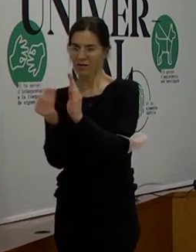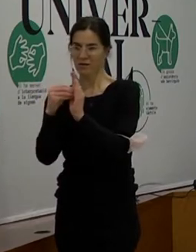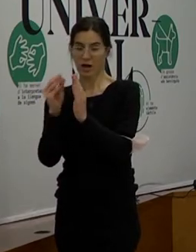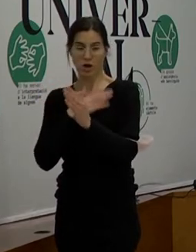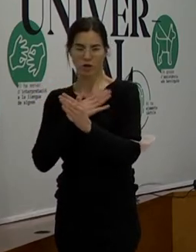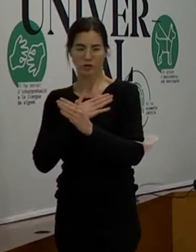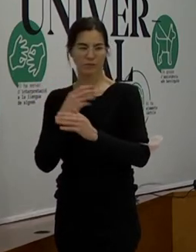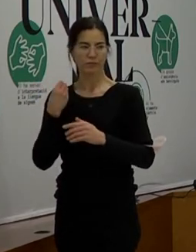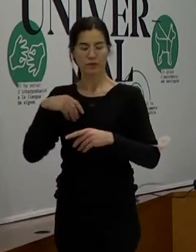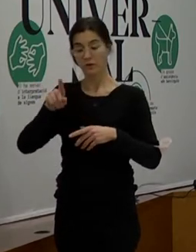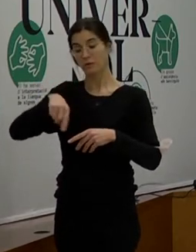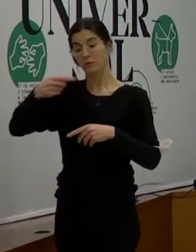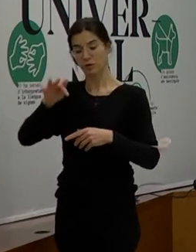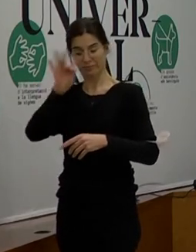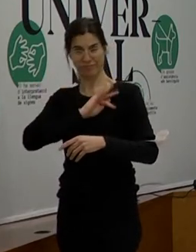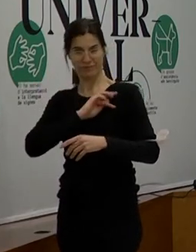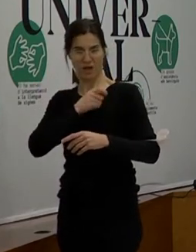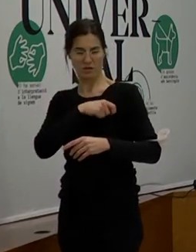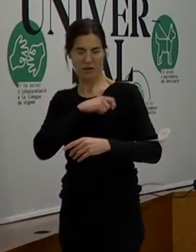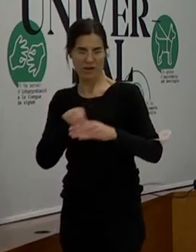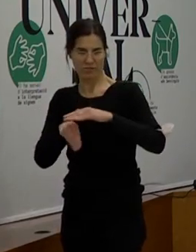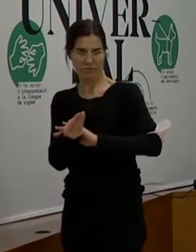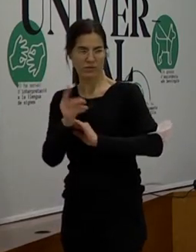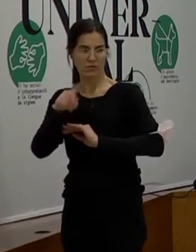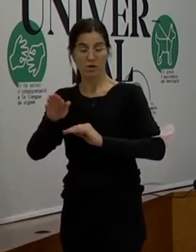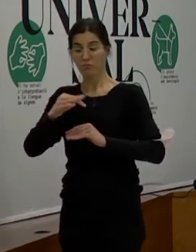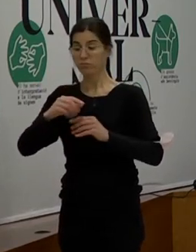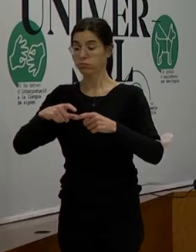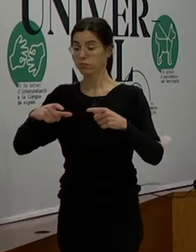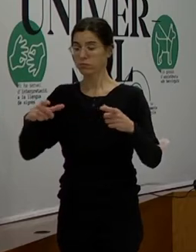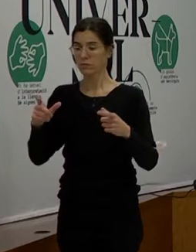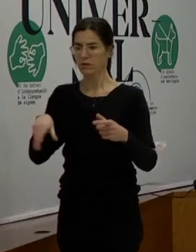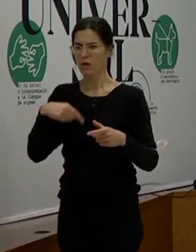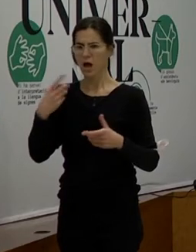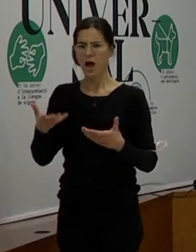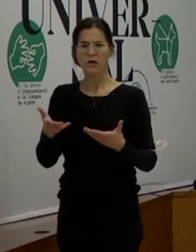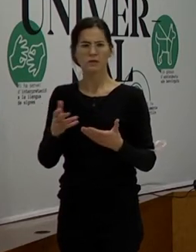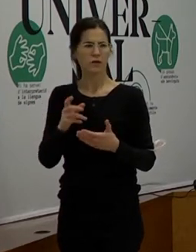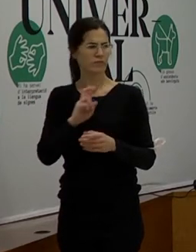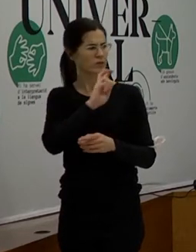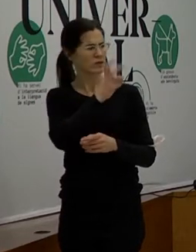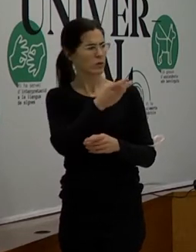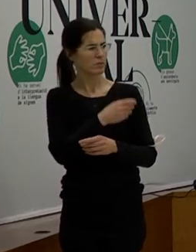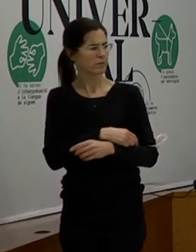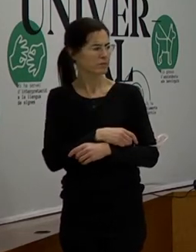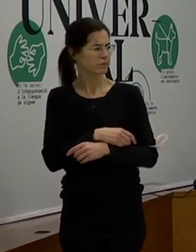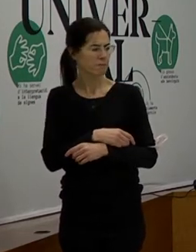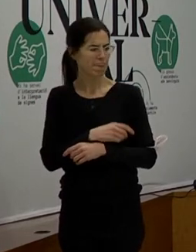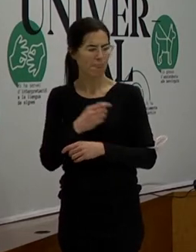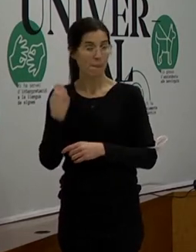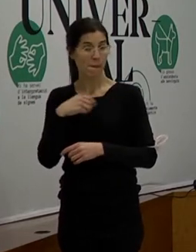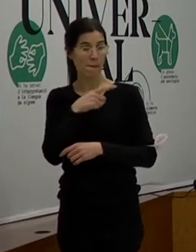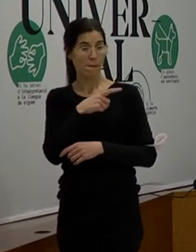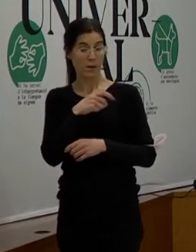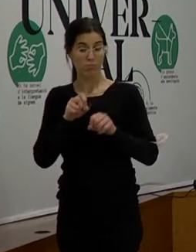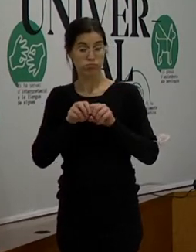Després vam néixer nosaltres a Espanya i fins i tot, passa'm sisplau, la següent, això es va